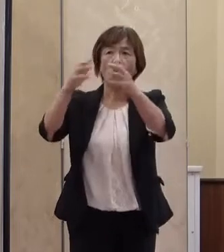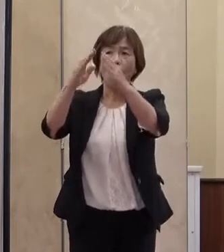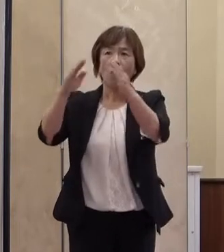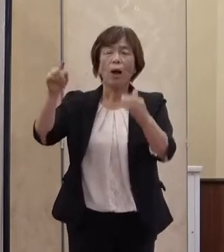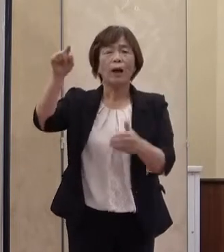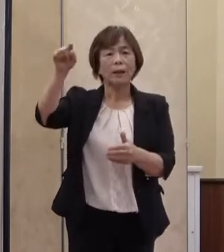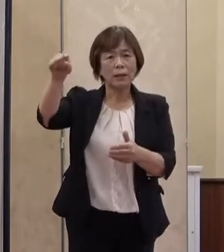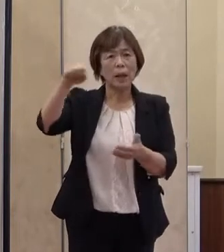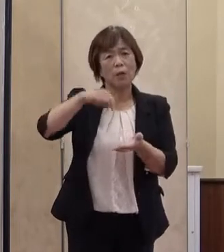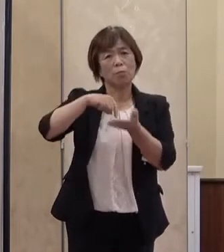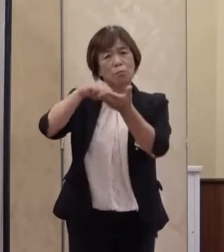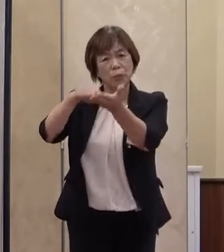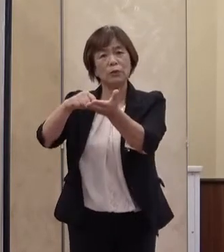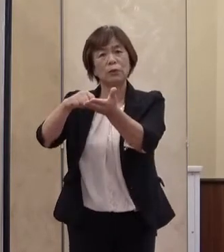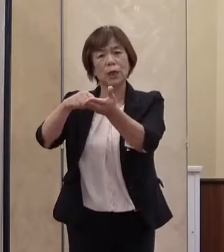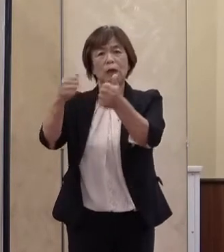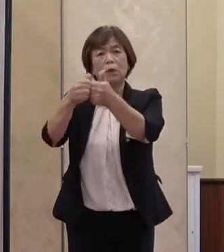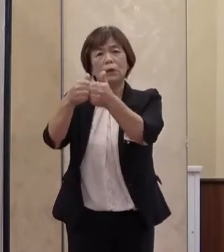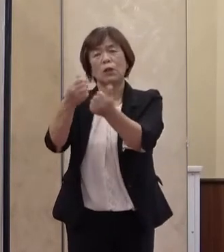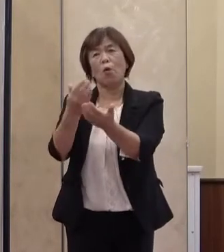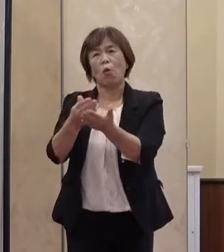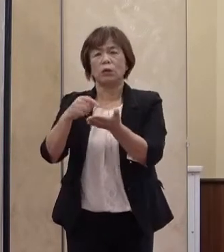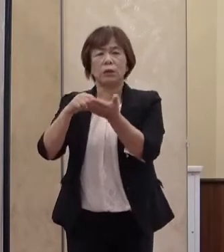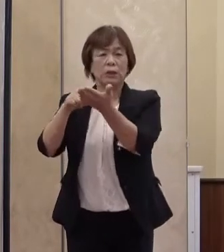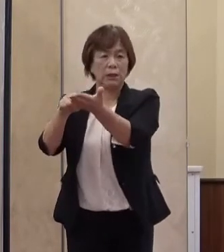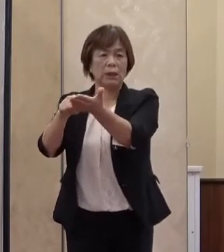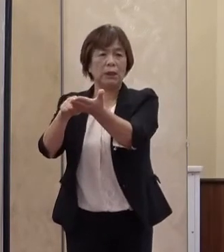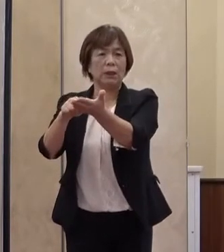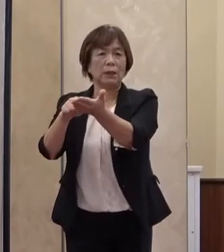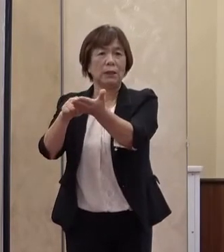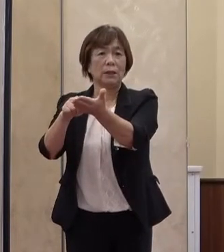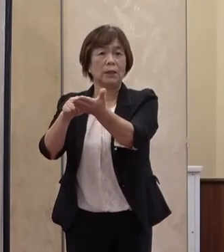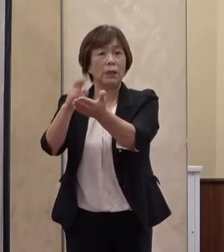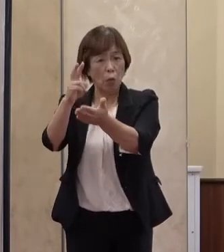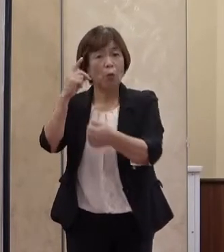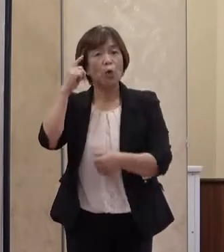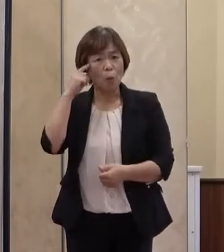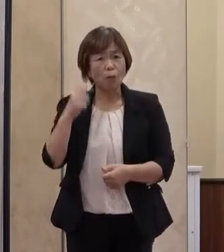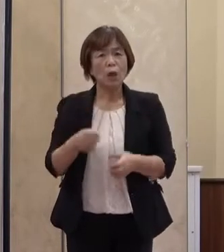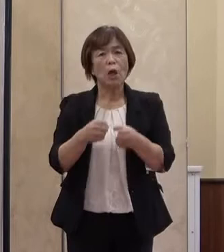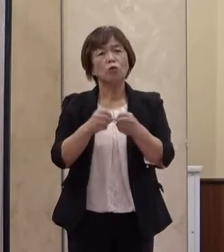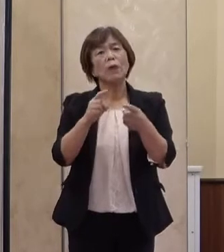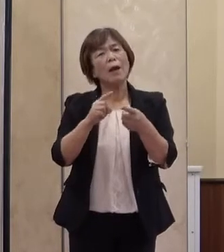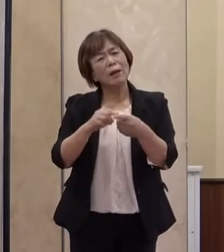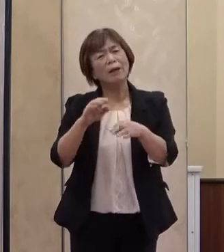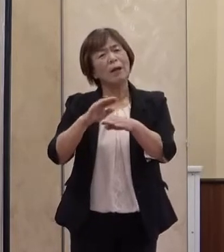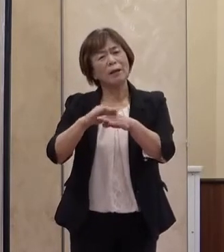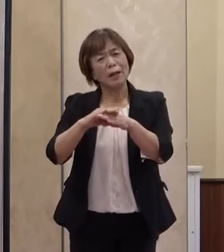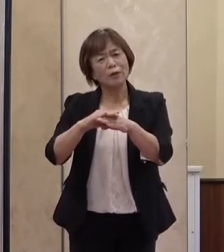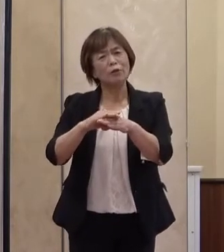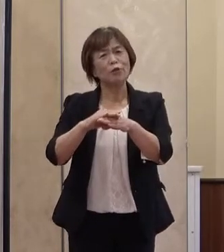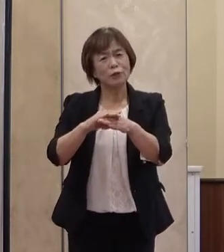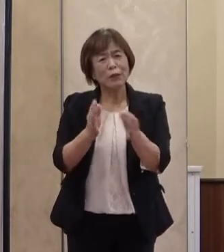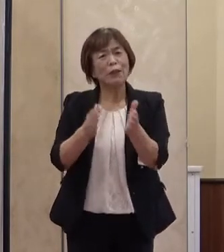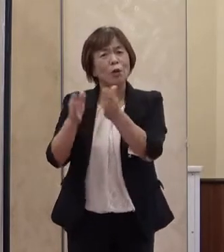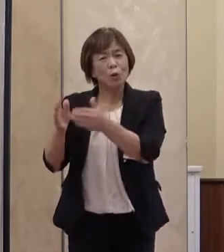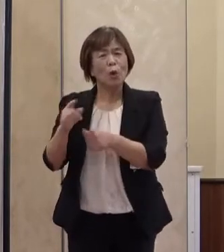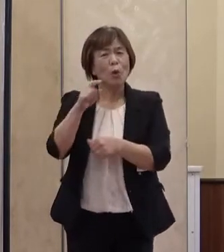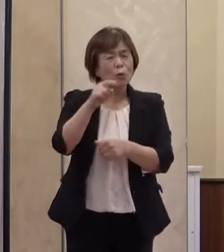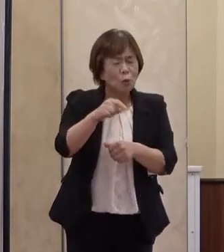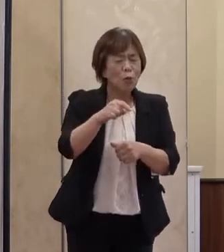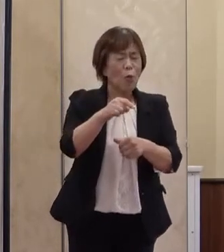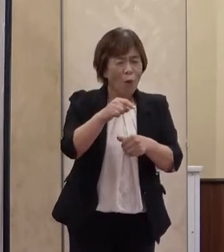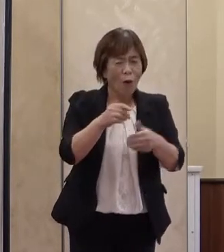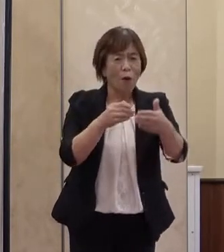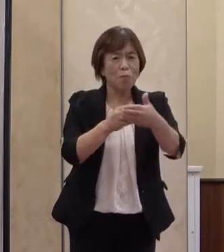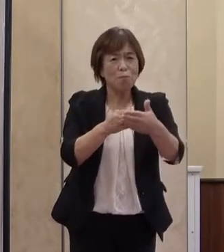ぜひ、お願いしたいというふうに思います。具体的な手続きよりもそこの方がハードルが高いんじゃないかなと思います。